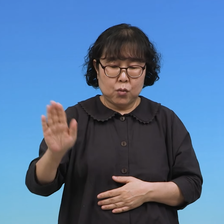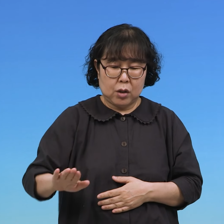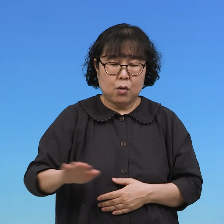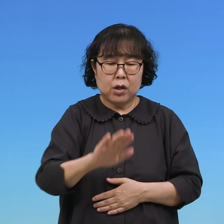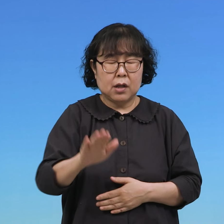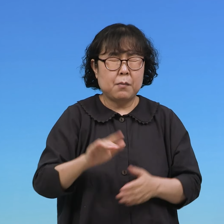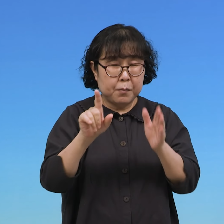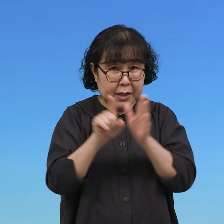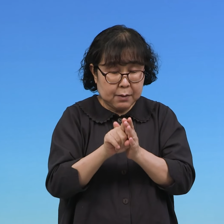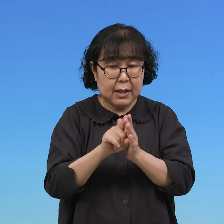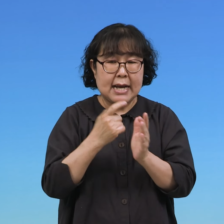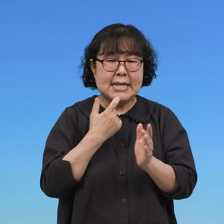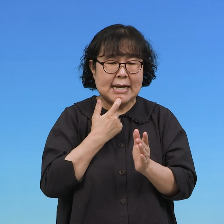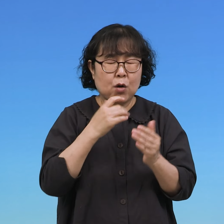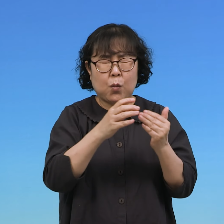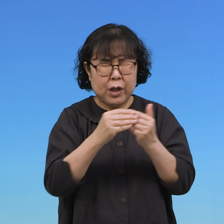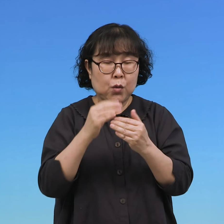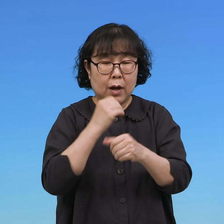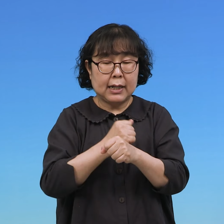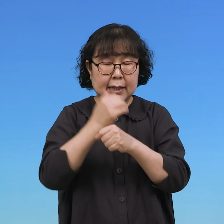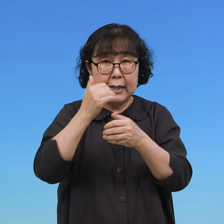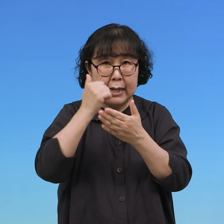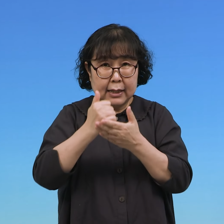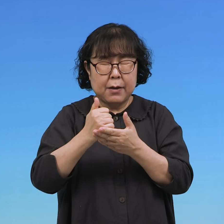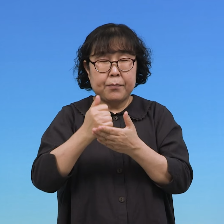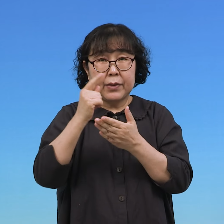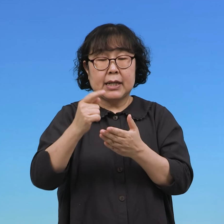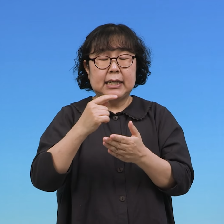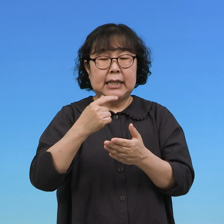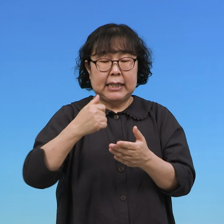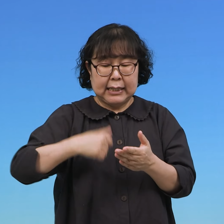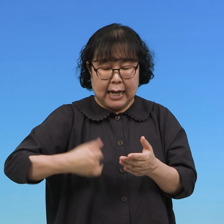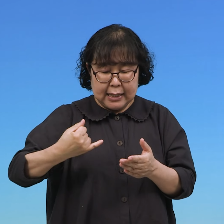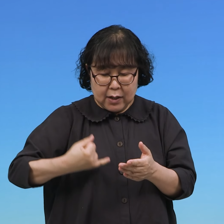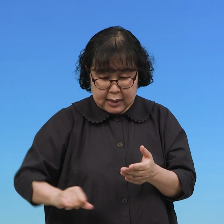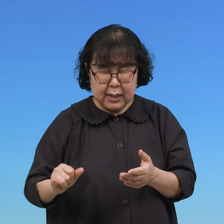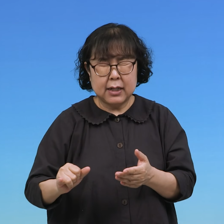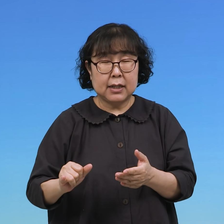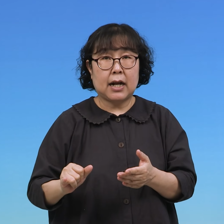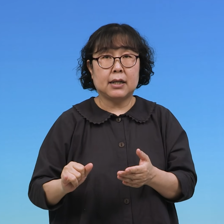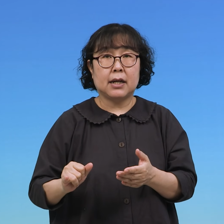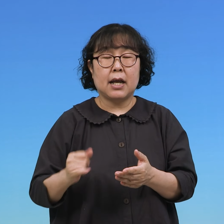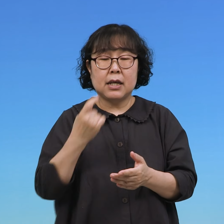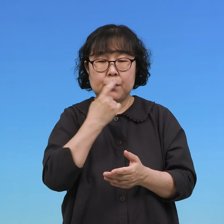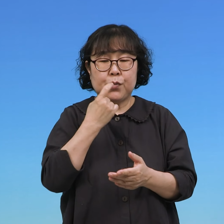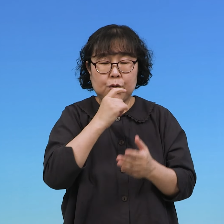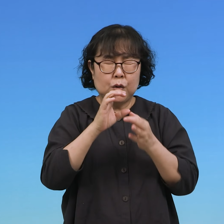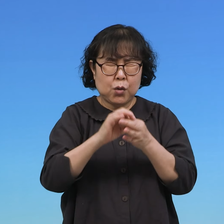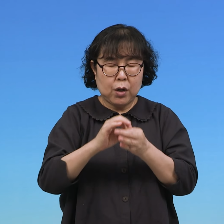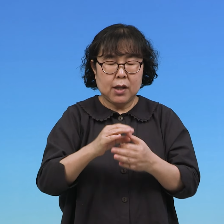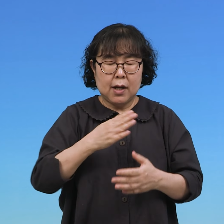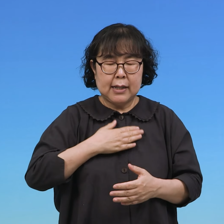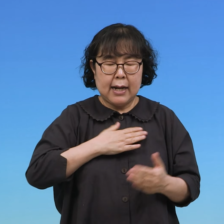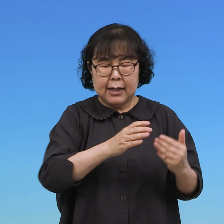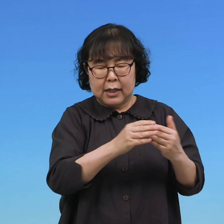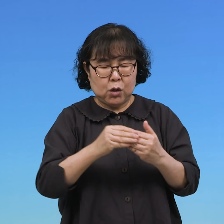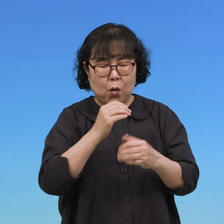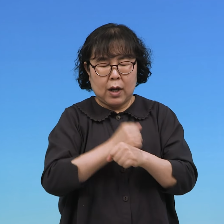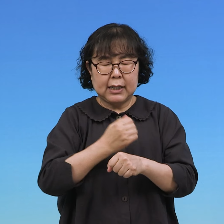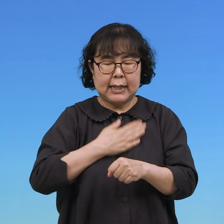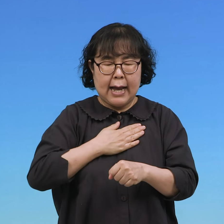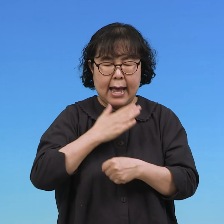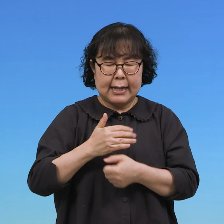인도해 주신 그 하나님, 반드시 그 자녀들 입술을 통하여 우리 할아버지의 하나님, 아버지의 하나님, 그리고 나를